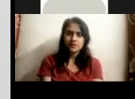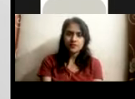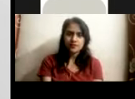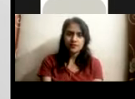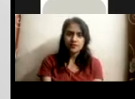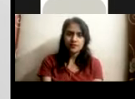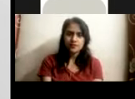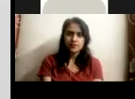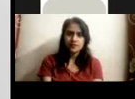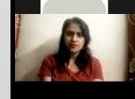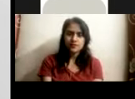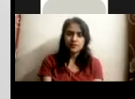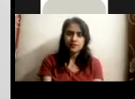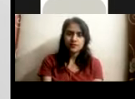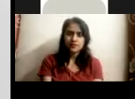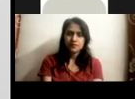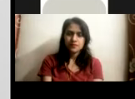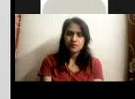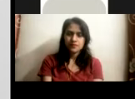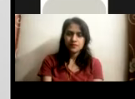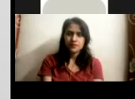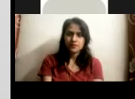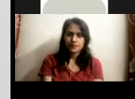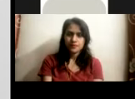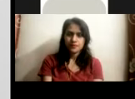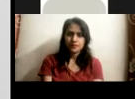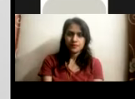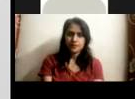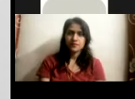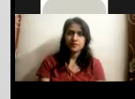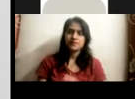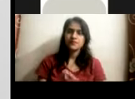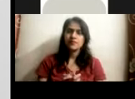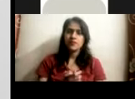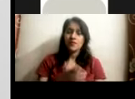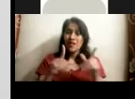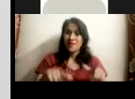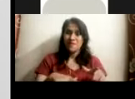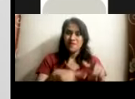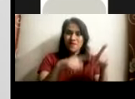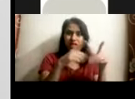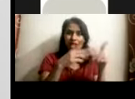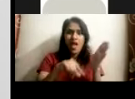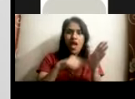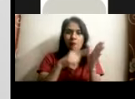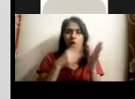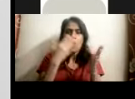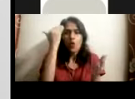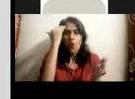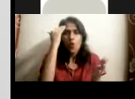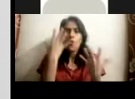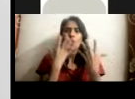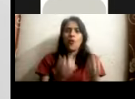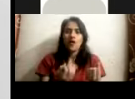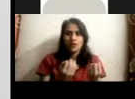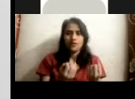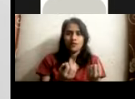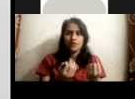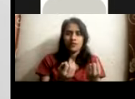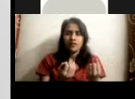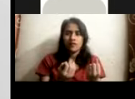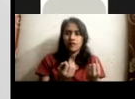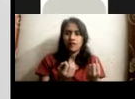known. ठीक है, and वो आप उस पेड़ के बारे में जानना चाहते हो. So ontology would say that you can know it